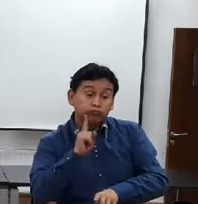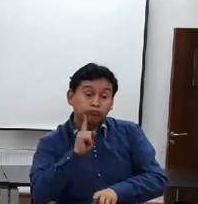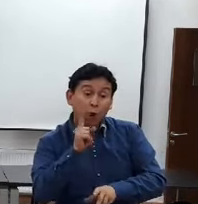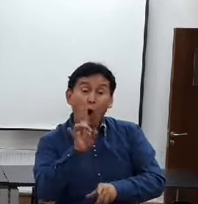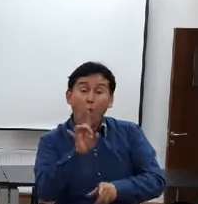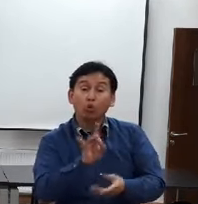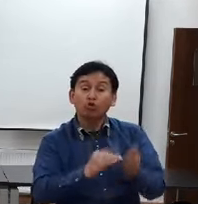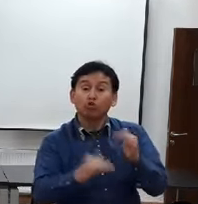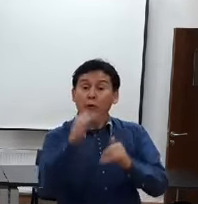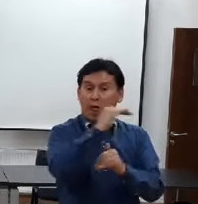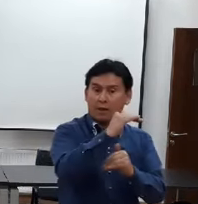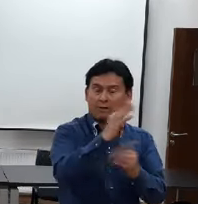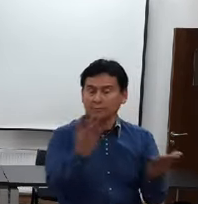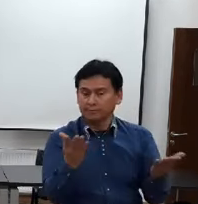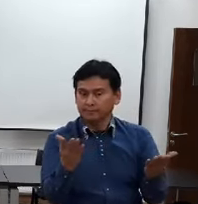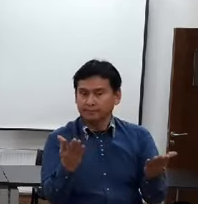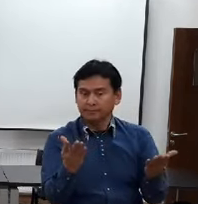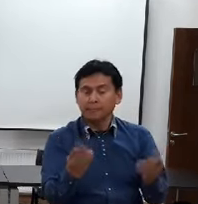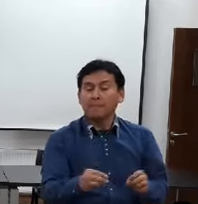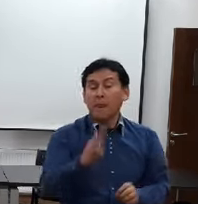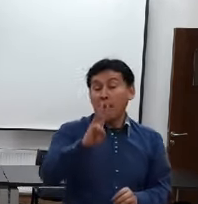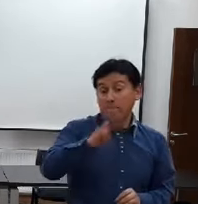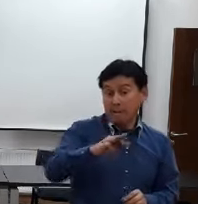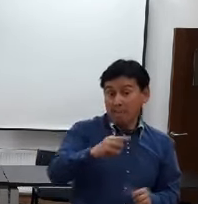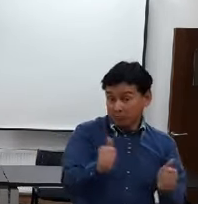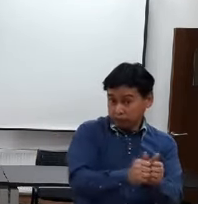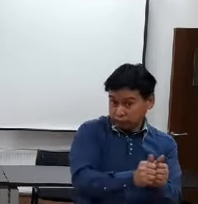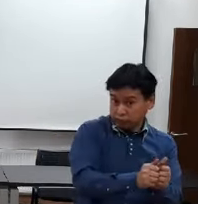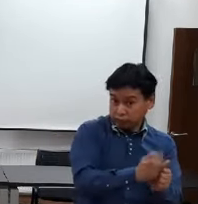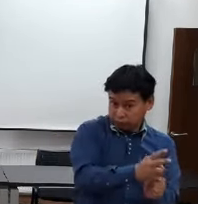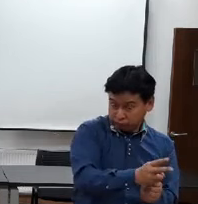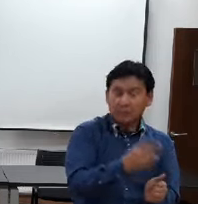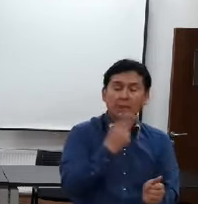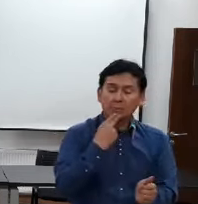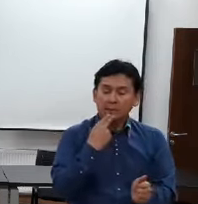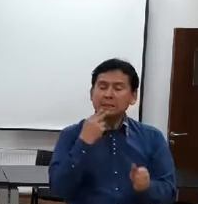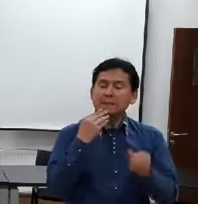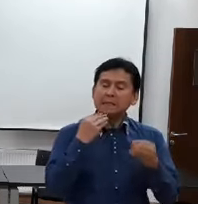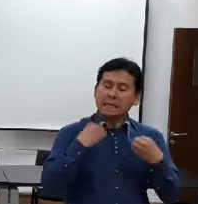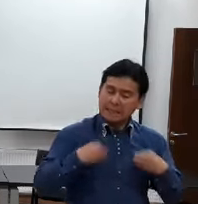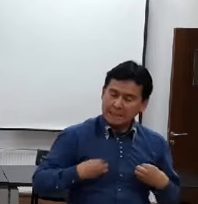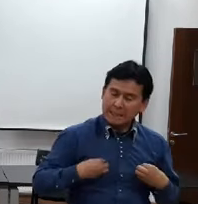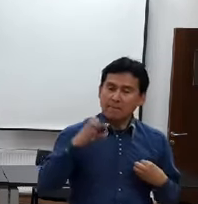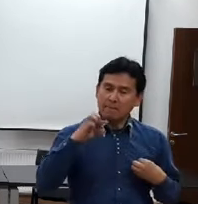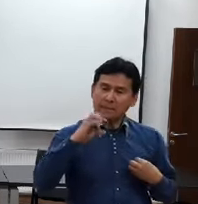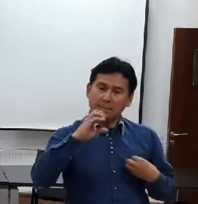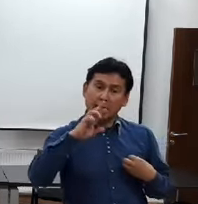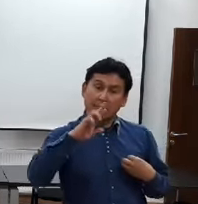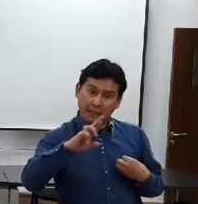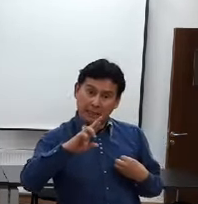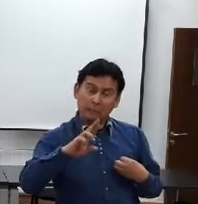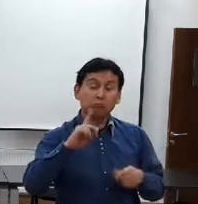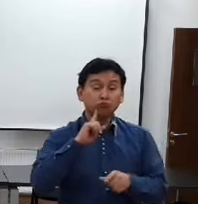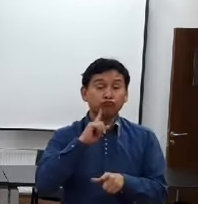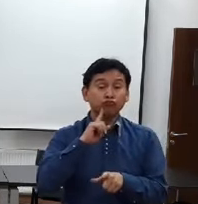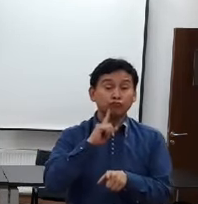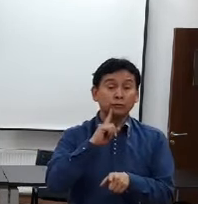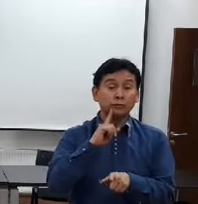ya fue superada su madre que viajará con ella también se le hizo el diagnóstico PCR y se encuentra